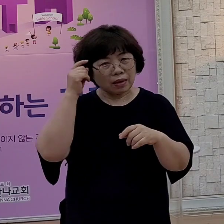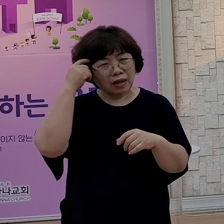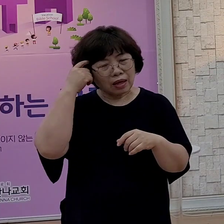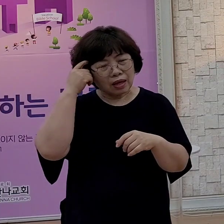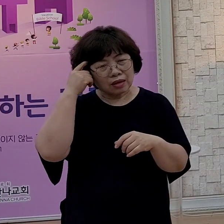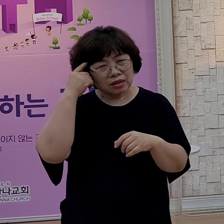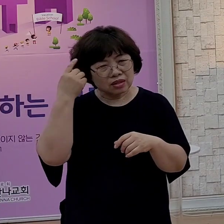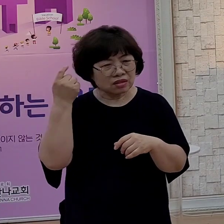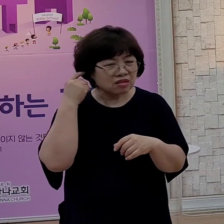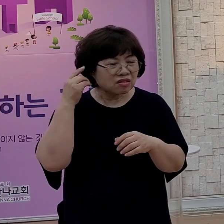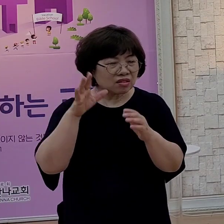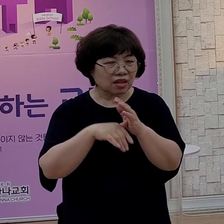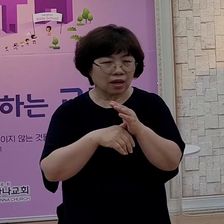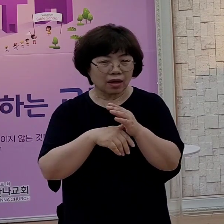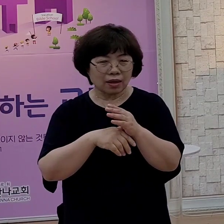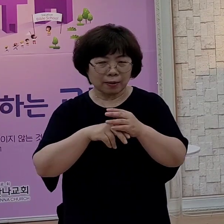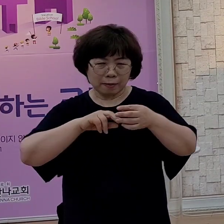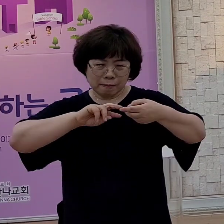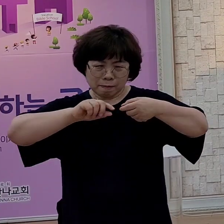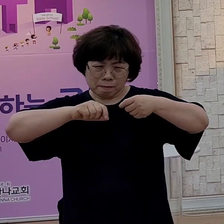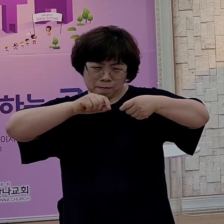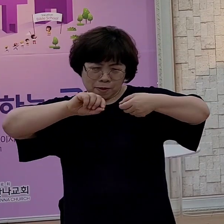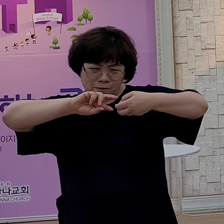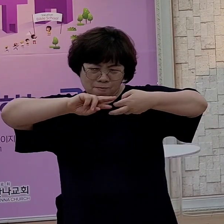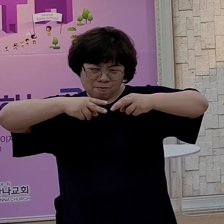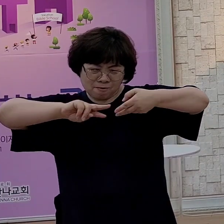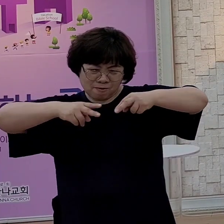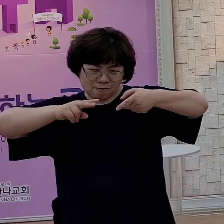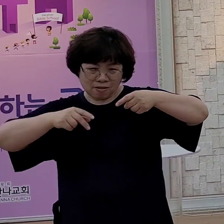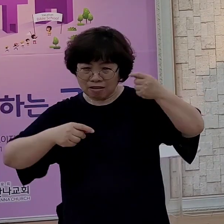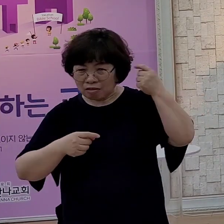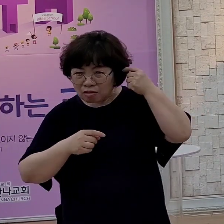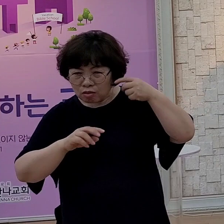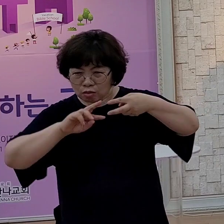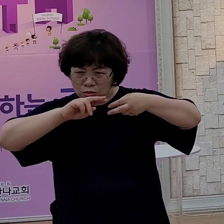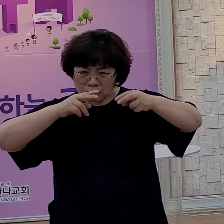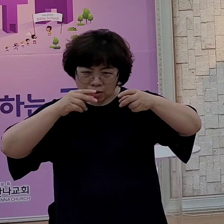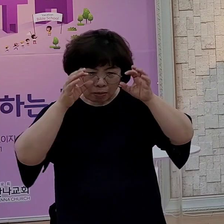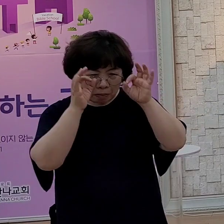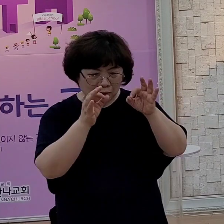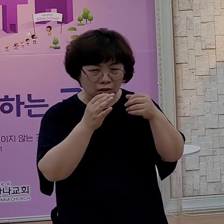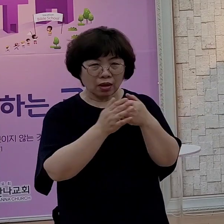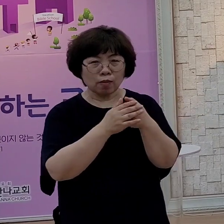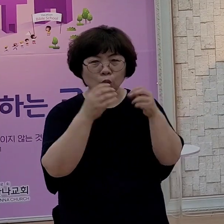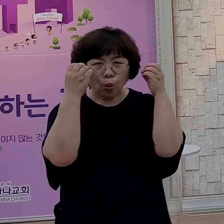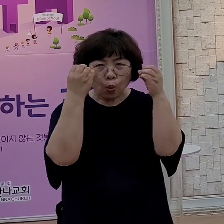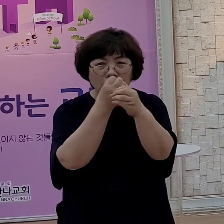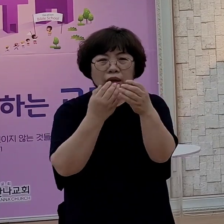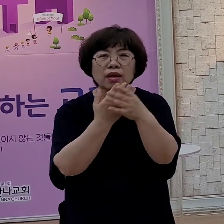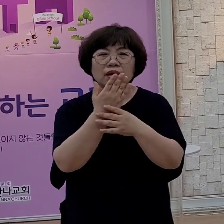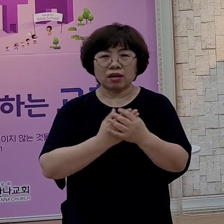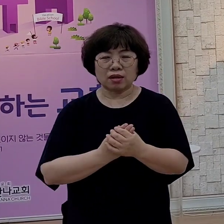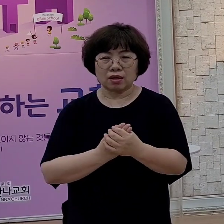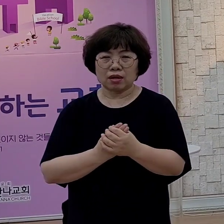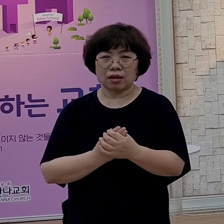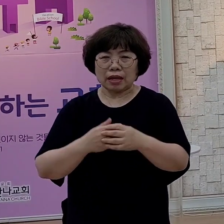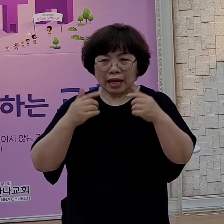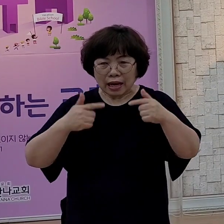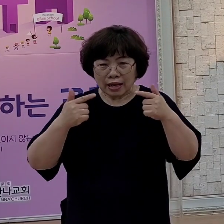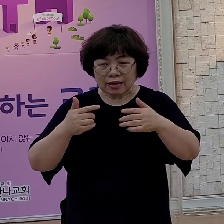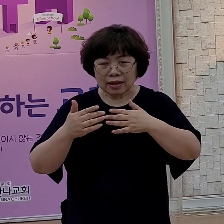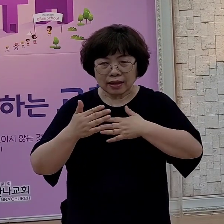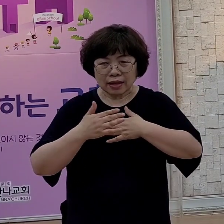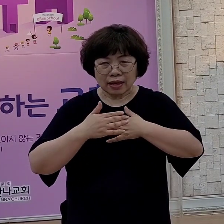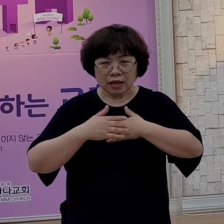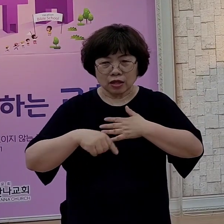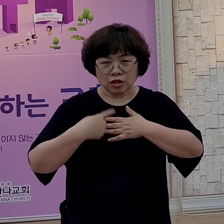하는 그런 특징을 가지고 있습니다. 또 한 가지 특징이 뭔지 알아요? 그러니까 항상 그 사람은 자기